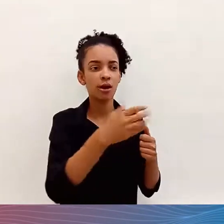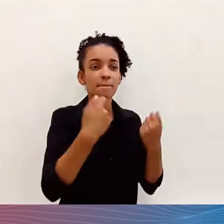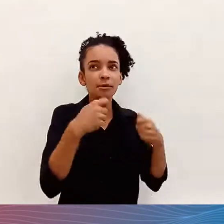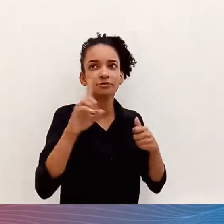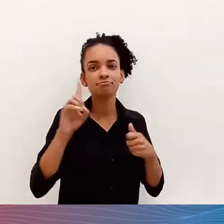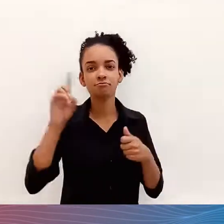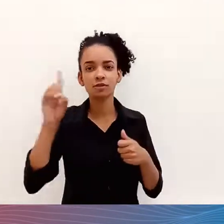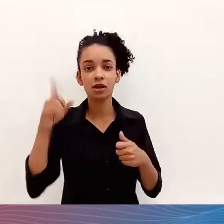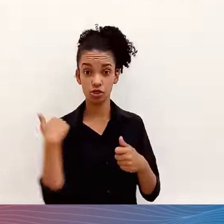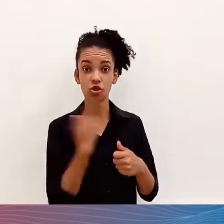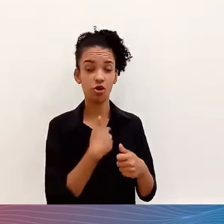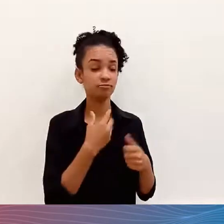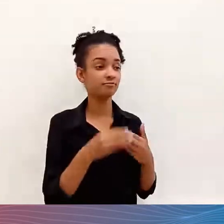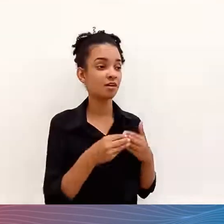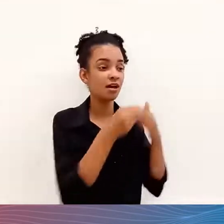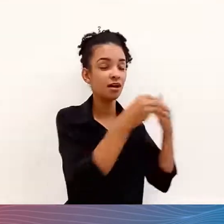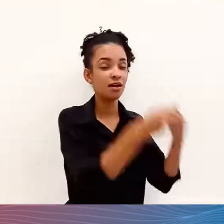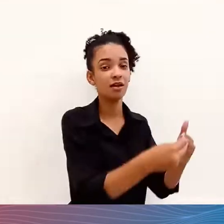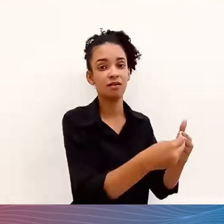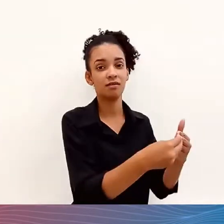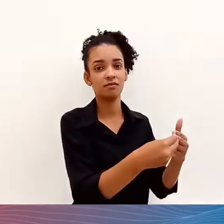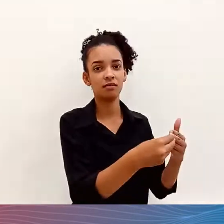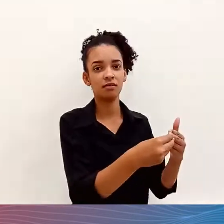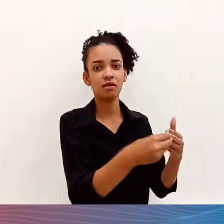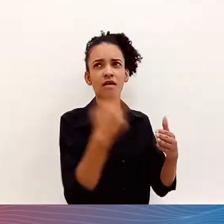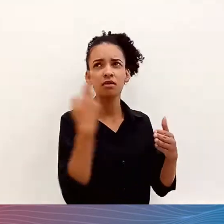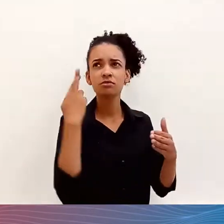grande é a falange das